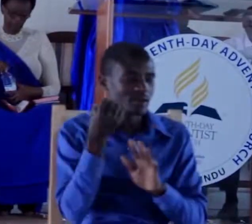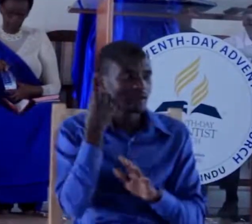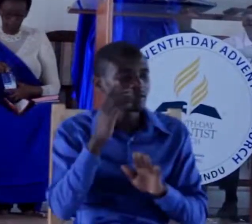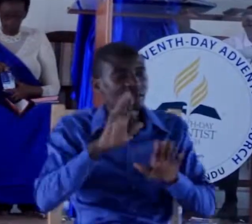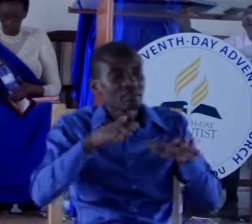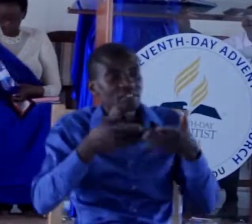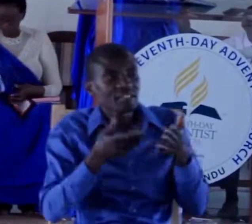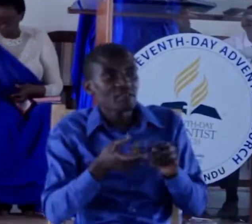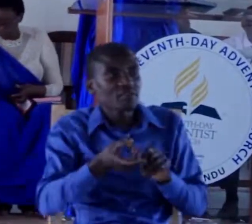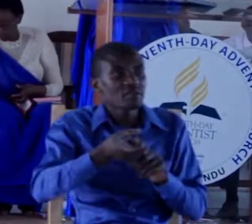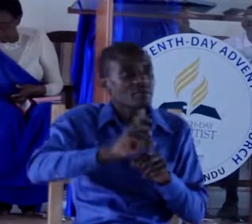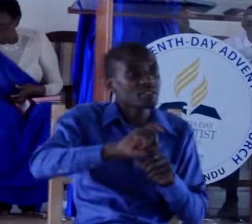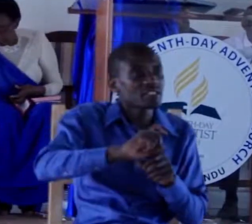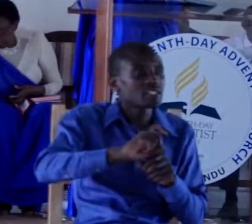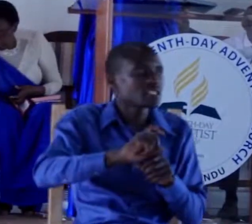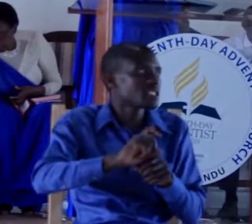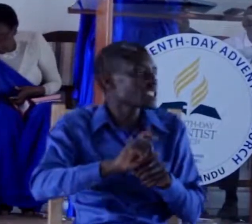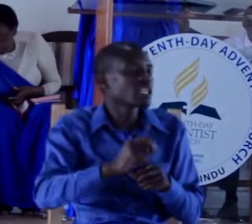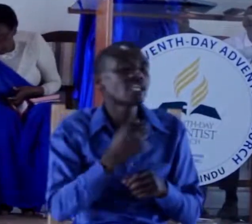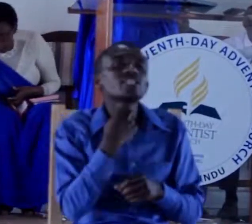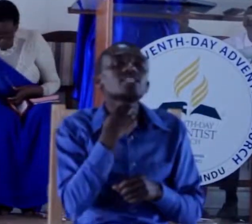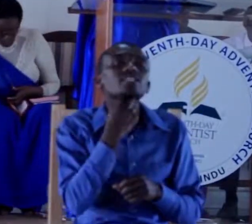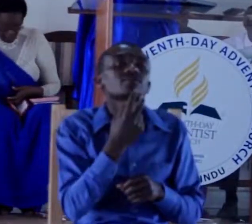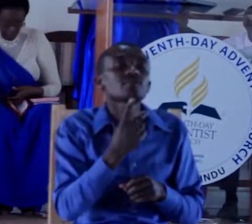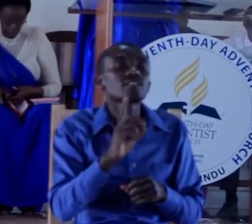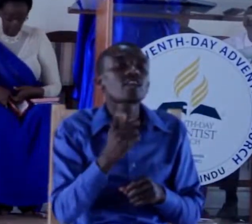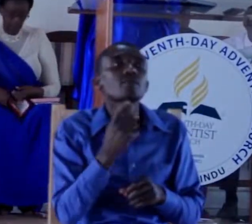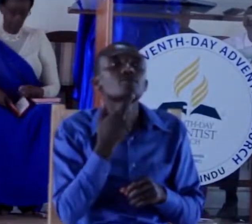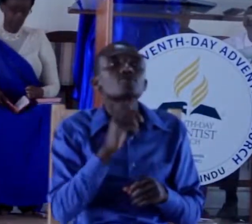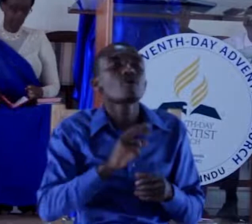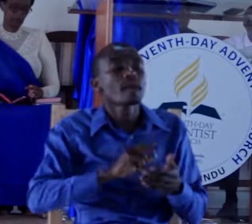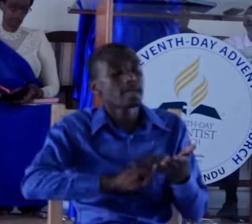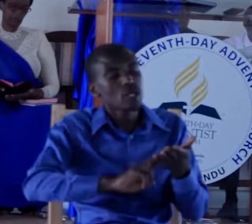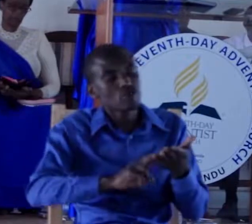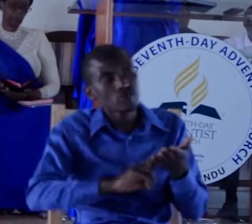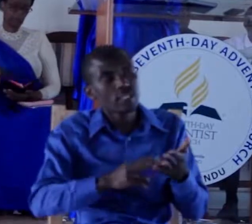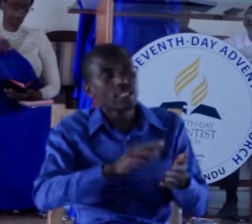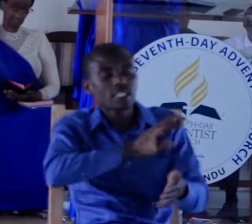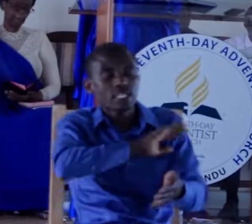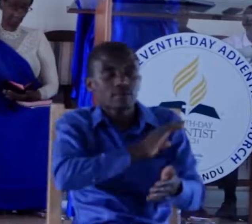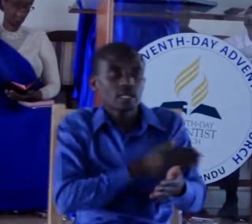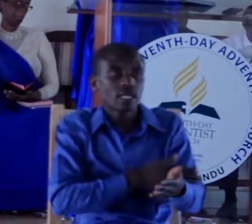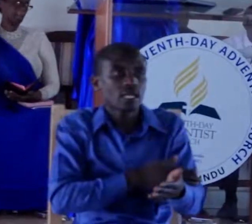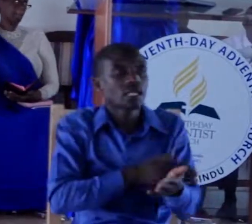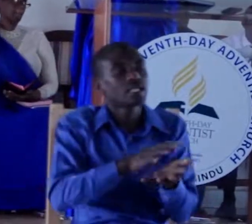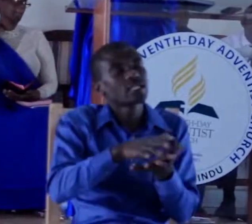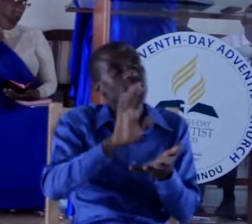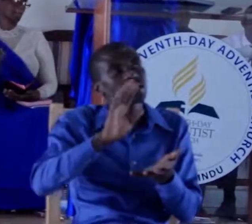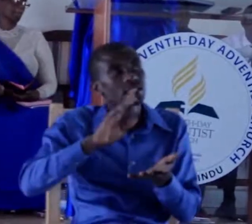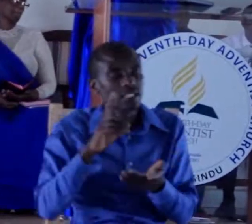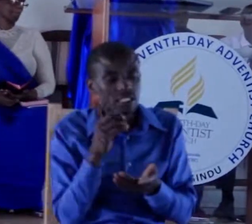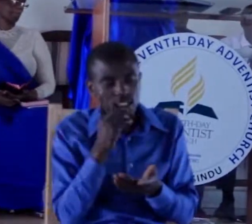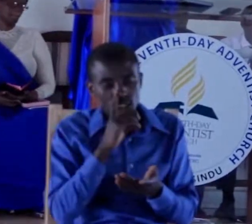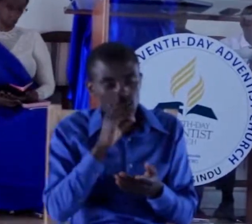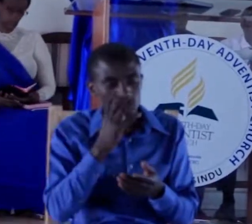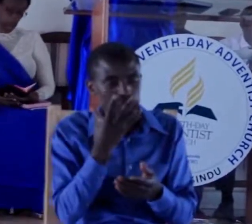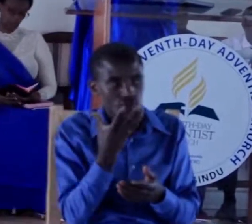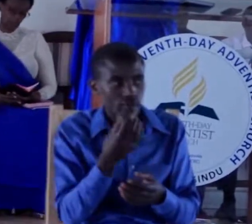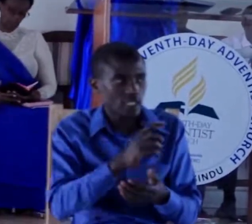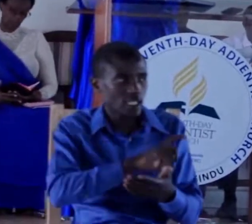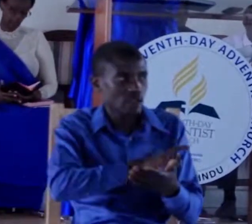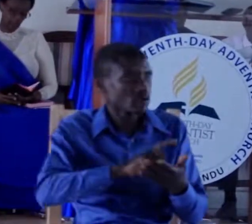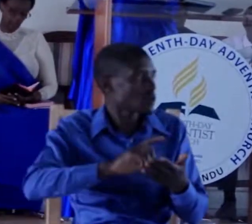bongera mukavorime kuko si byiza ko ukoresha imbaraga nyinshi kandi gifite icyumweru cyose bahakajwe mikoro ikazamura